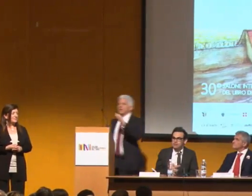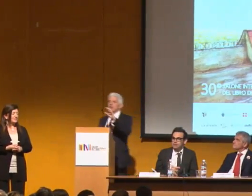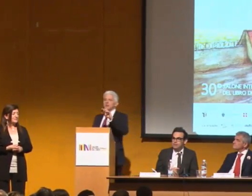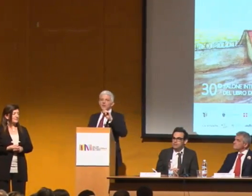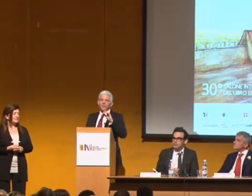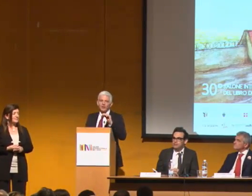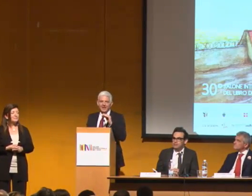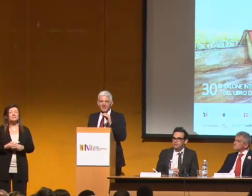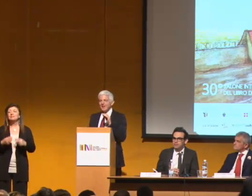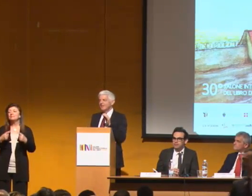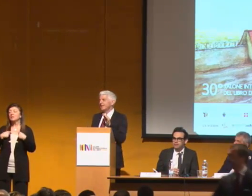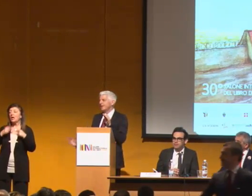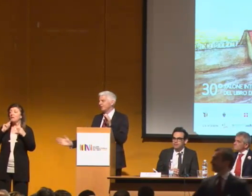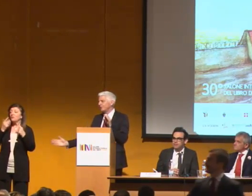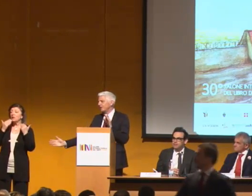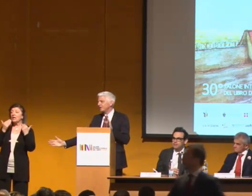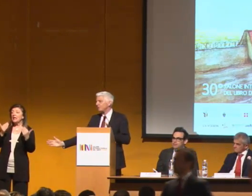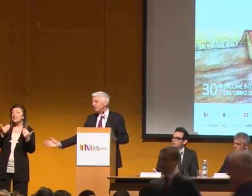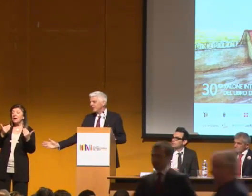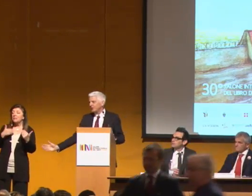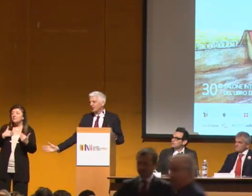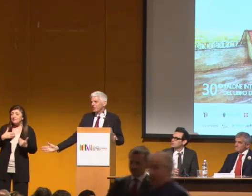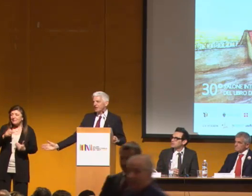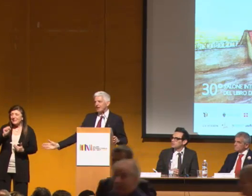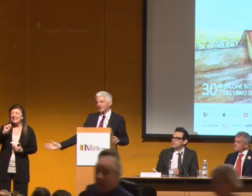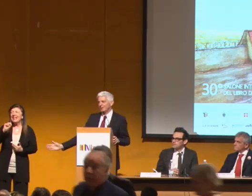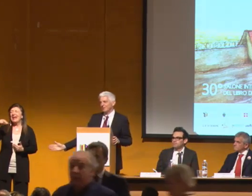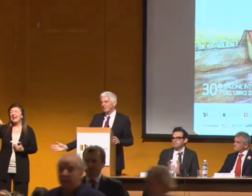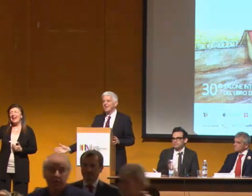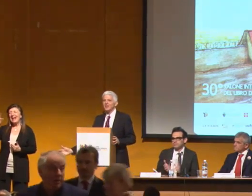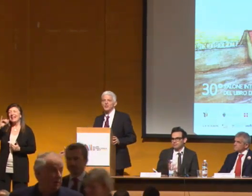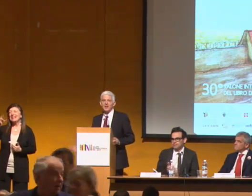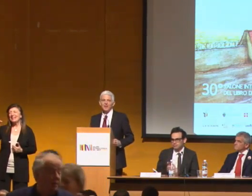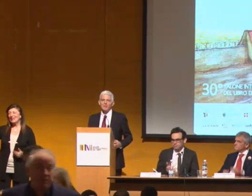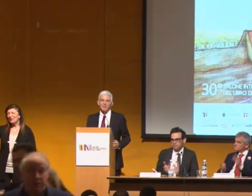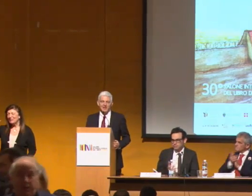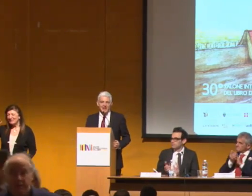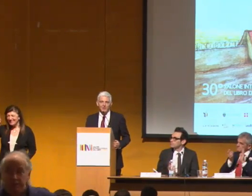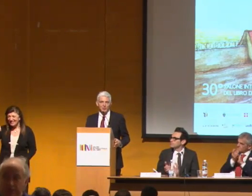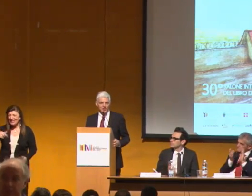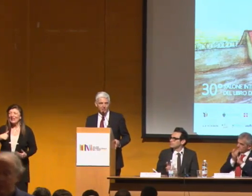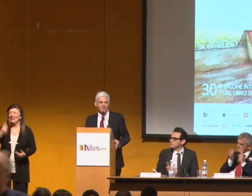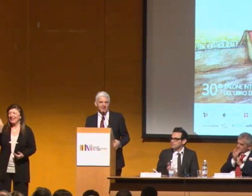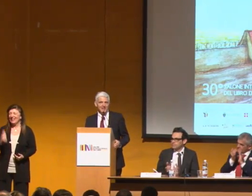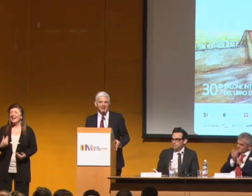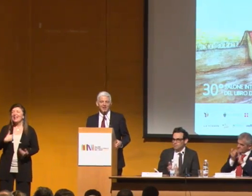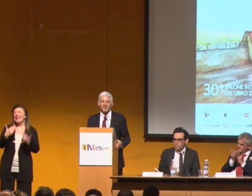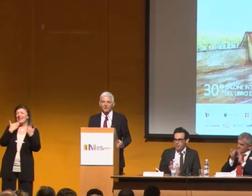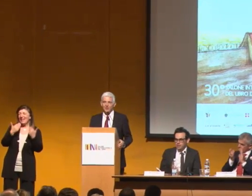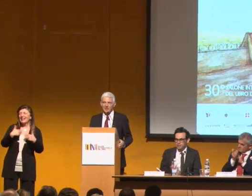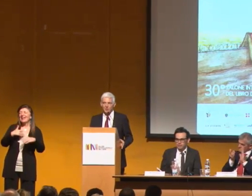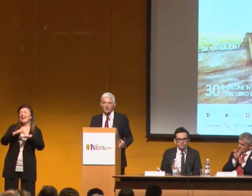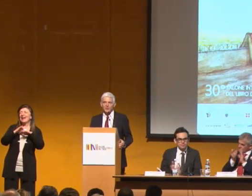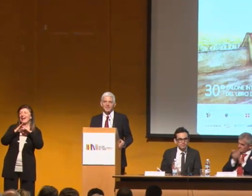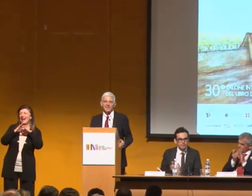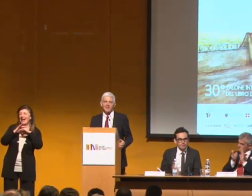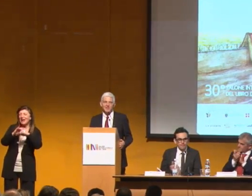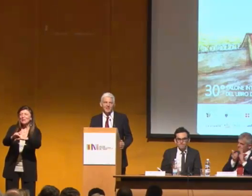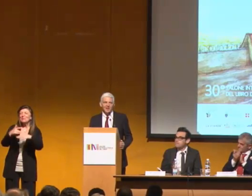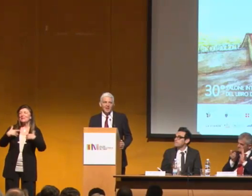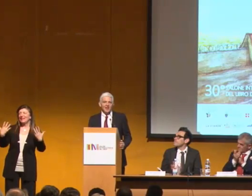io vorrei ringraziare la signora di domizio che qui accanto a me che ci ha accompagnato e ci accompagnerà con il linguaggio